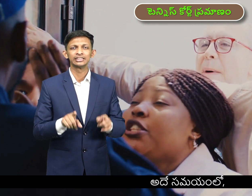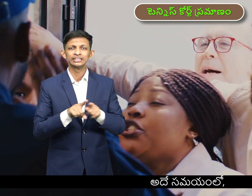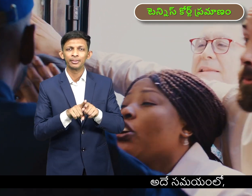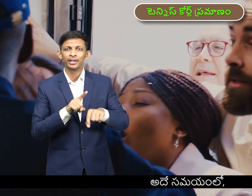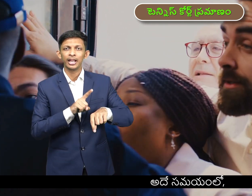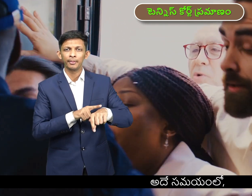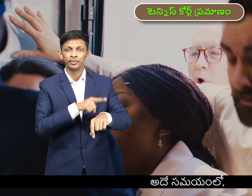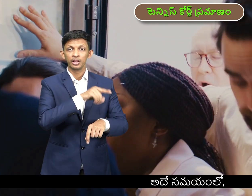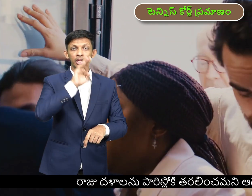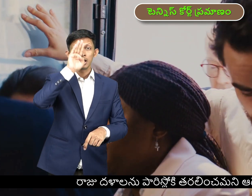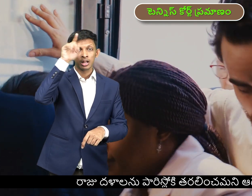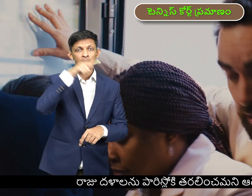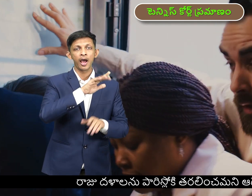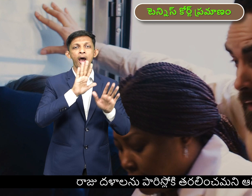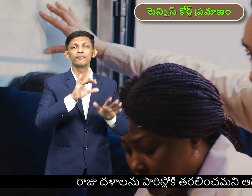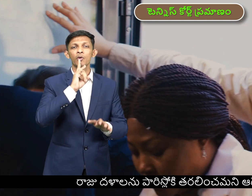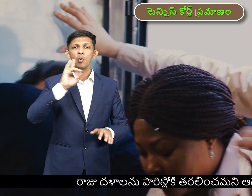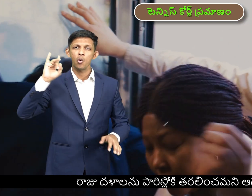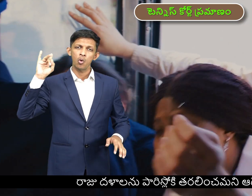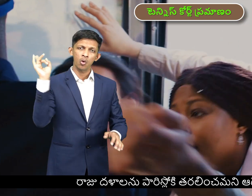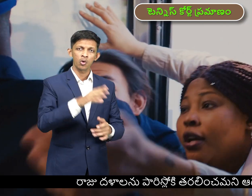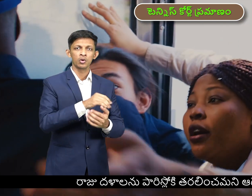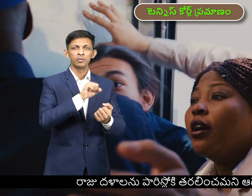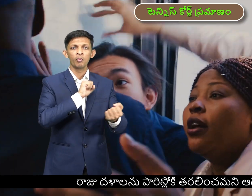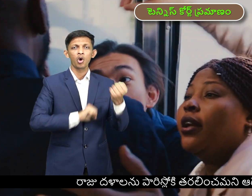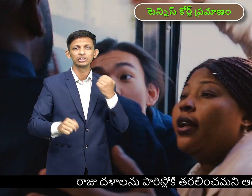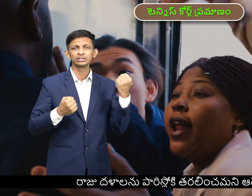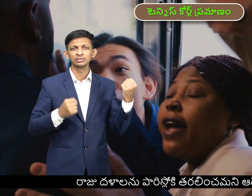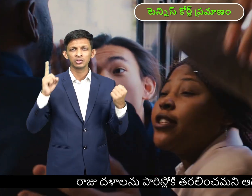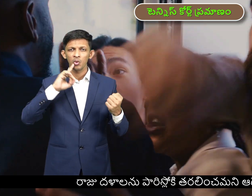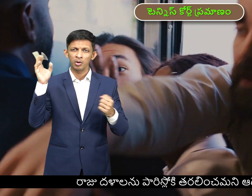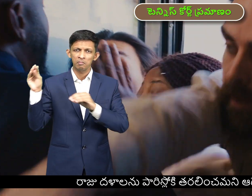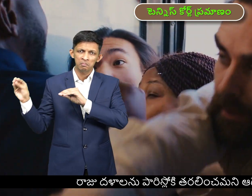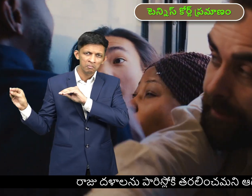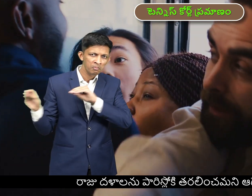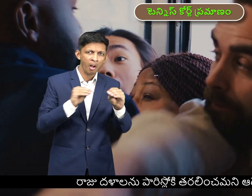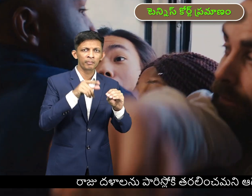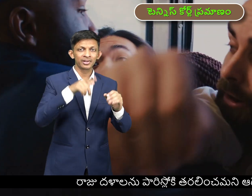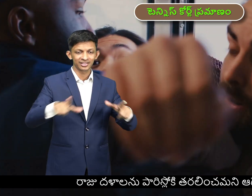అదే సమయంలో రాజు దళాలను పారిస్లోకి తరలించమని ఆదేశించాడు.